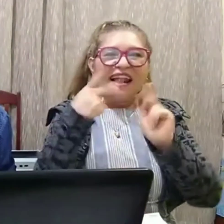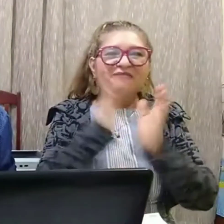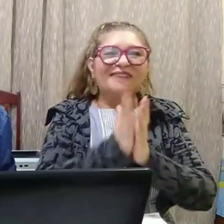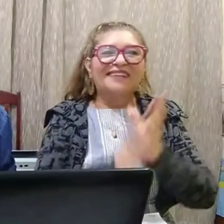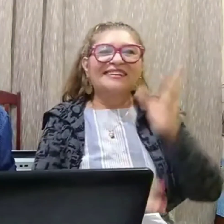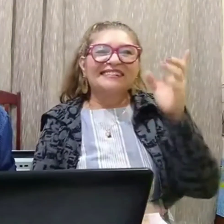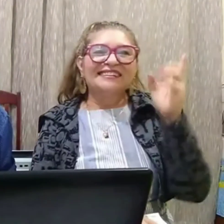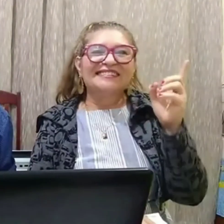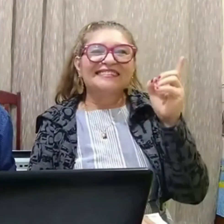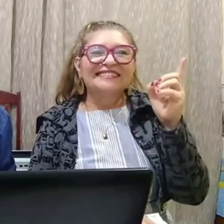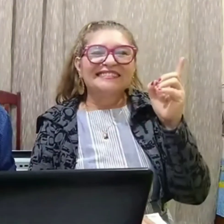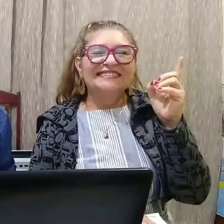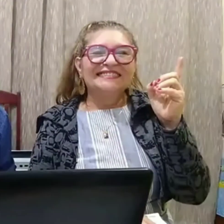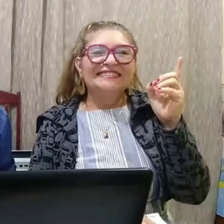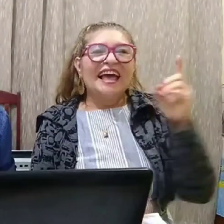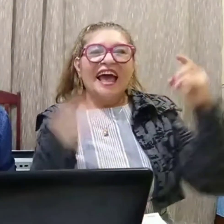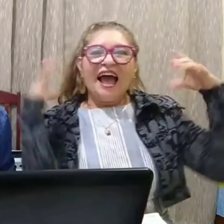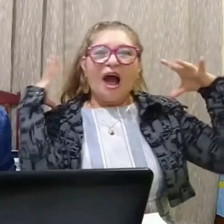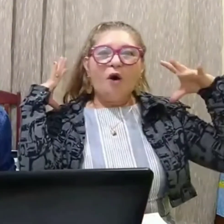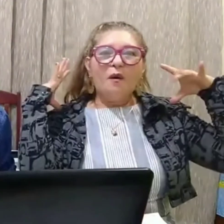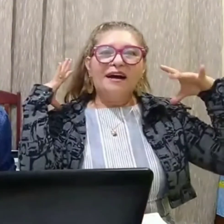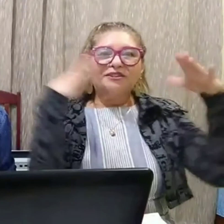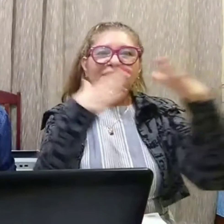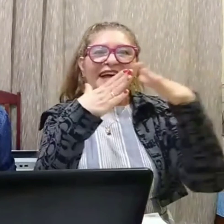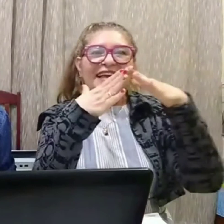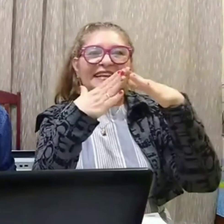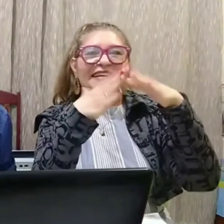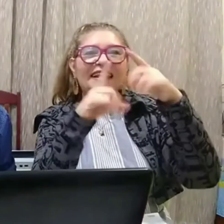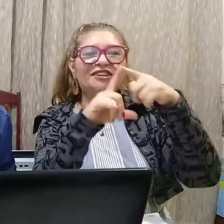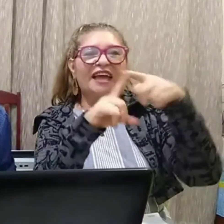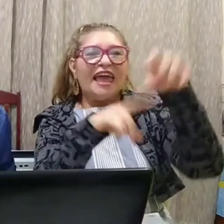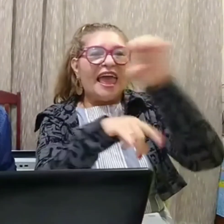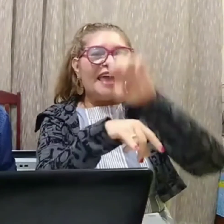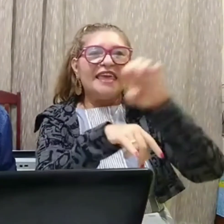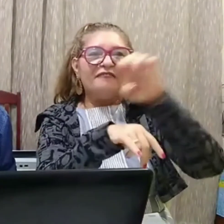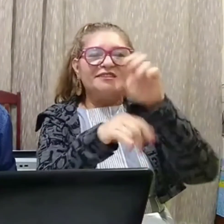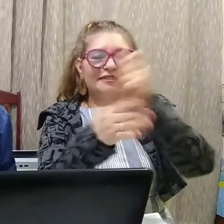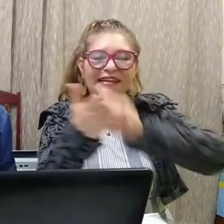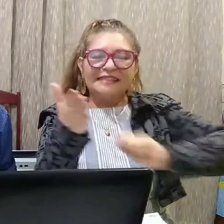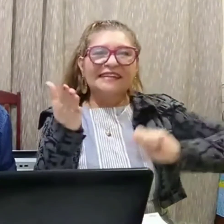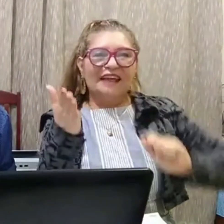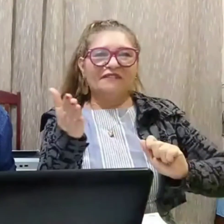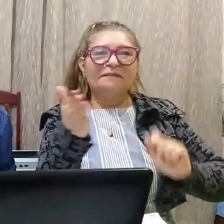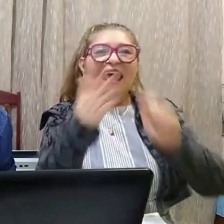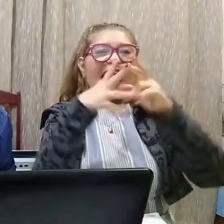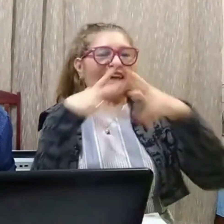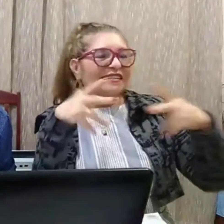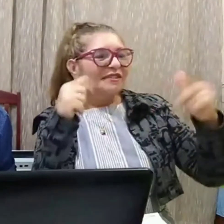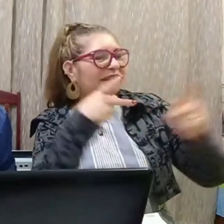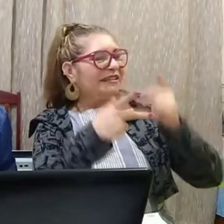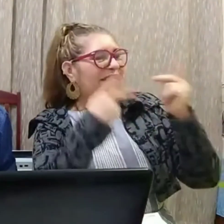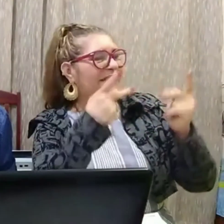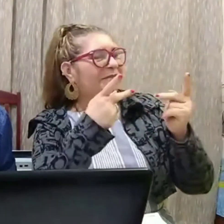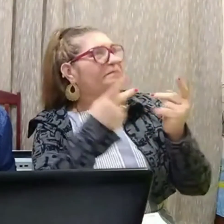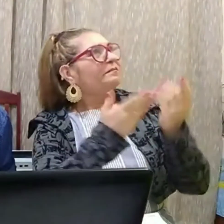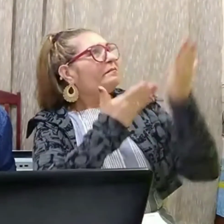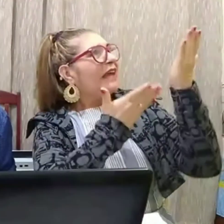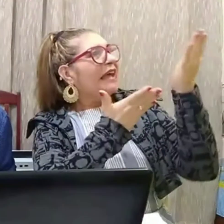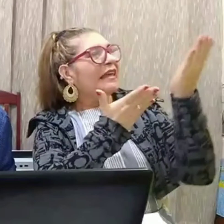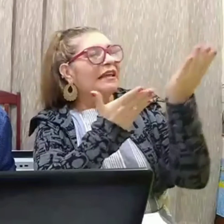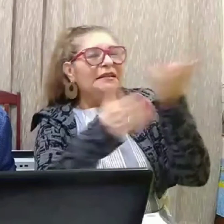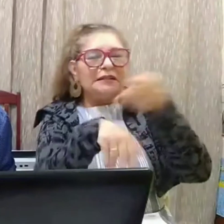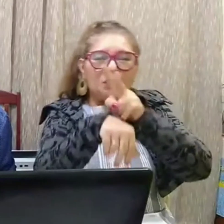Deus. Ao anjo da igreja em Éfeso escreve: estas coisas diz aquele que